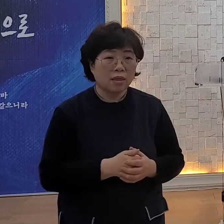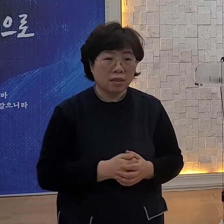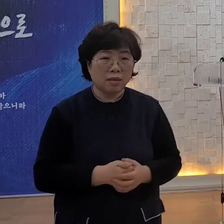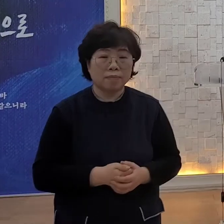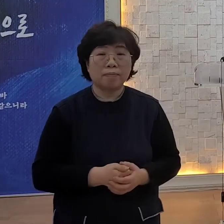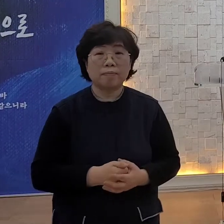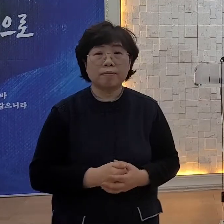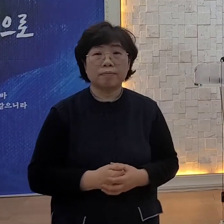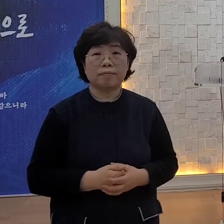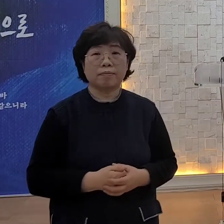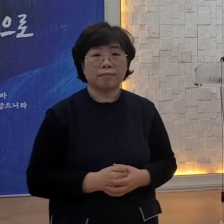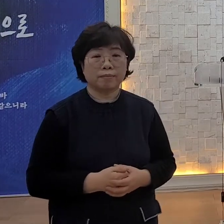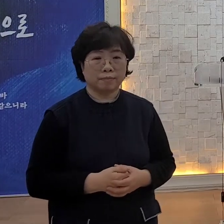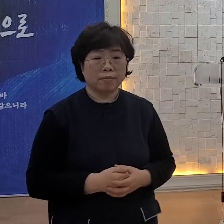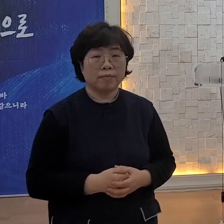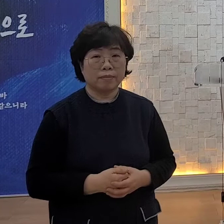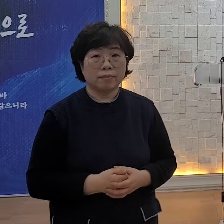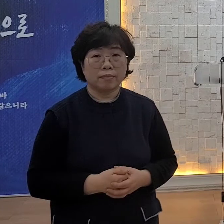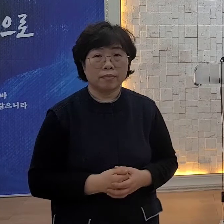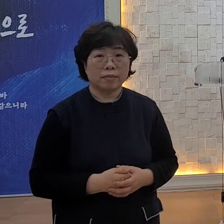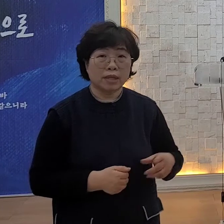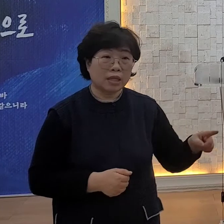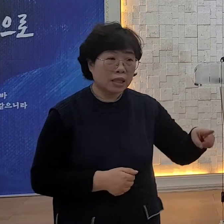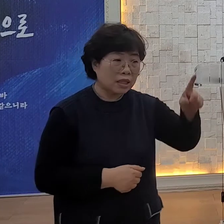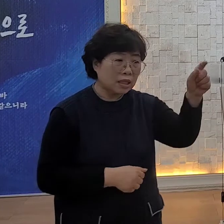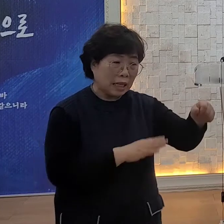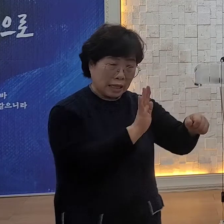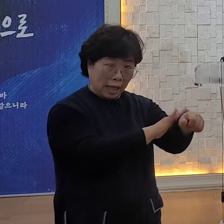것들이 보응을 받은 거예요. 이런 일들의 결과물이